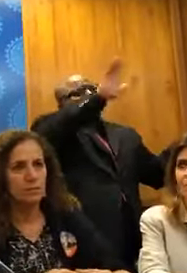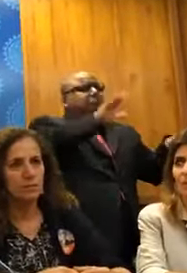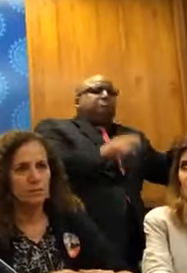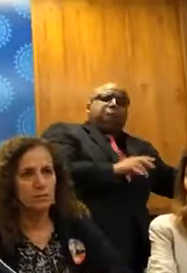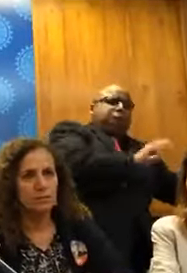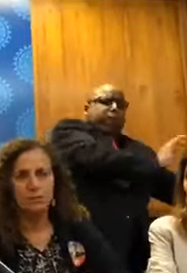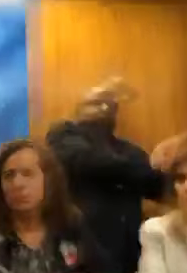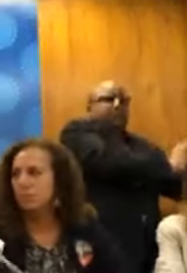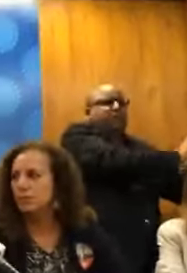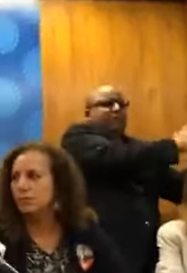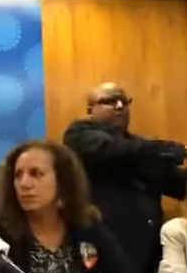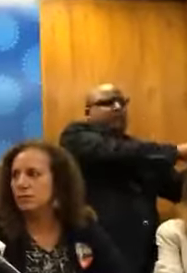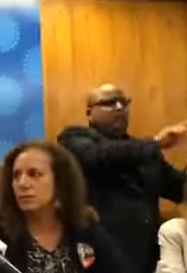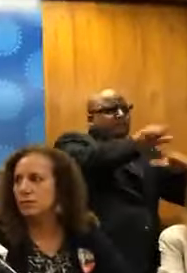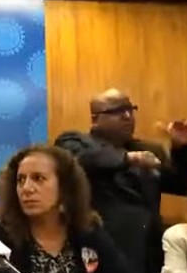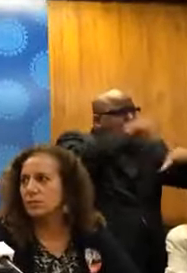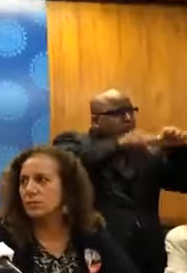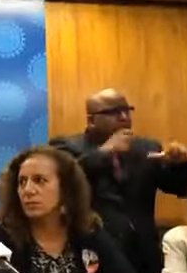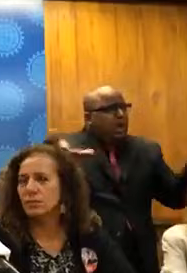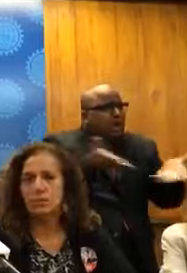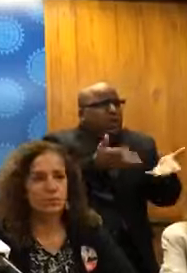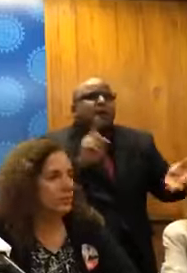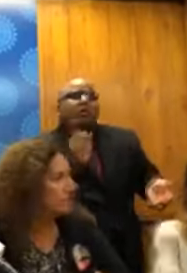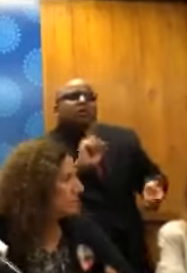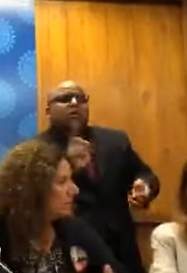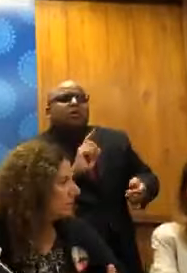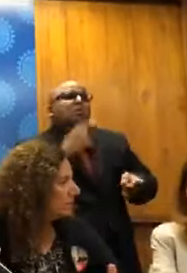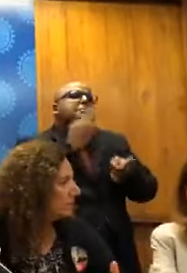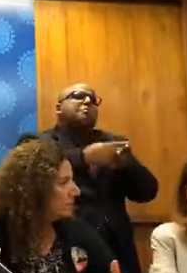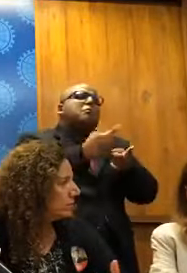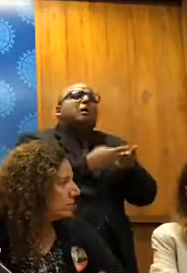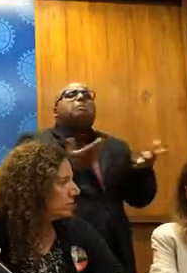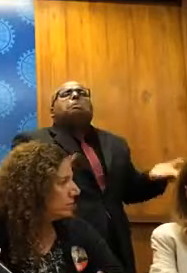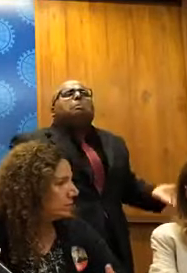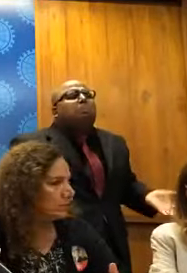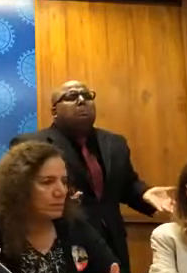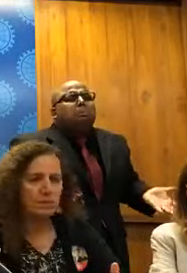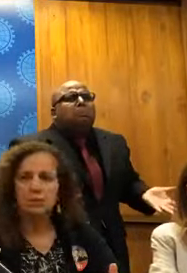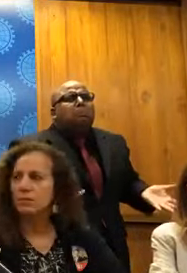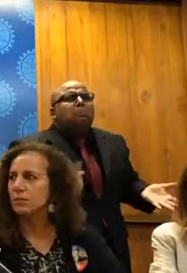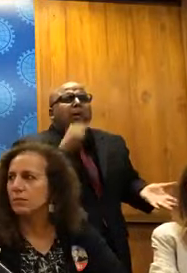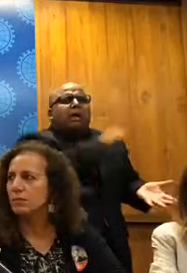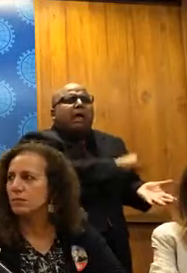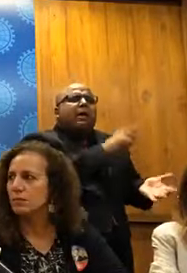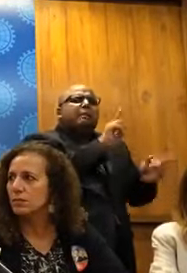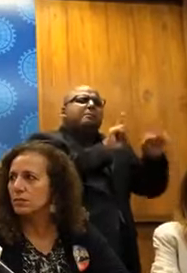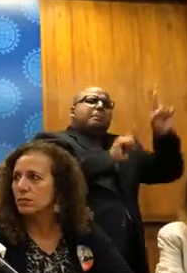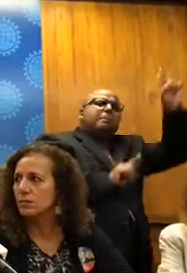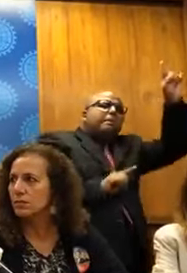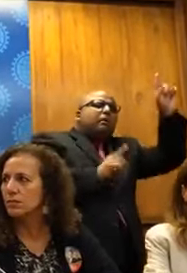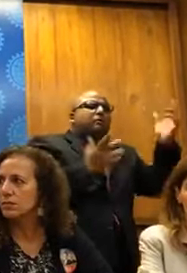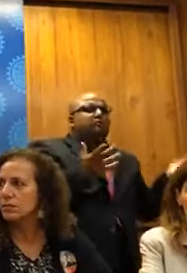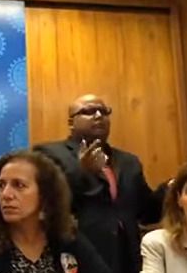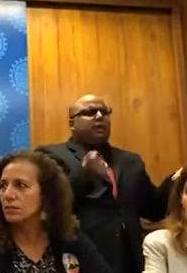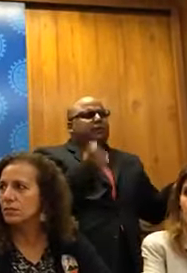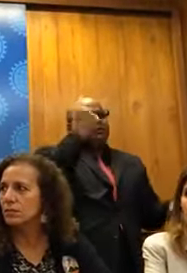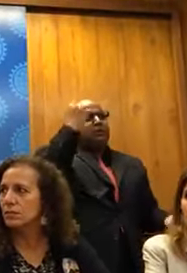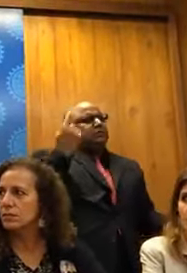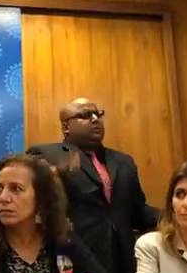vezes. Vocês vão mudar agora na tradição, só porque ele está na frente, para